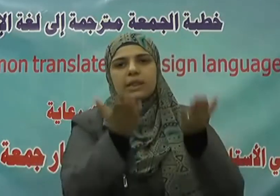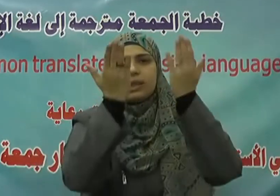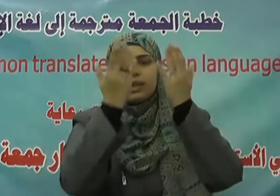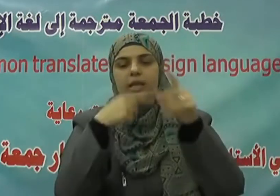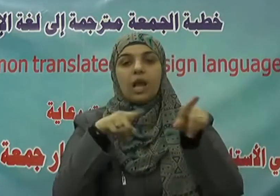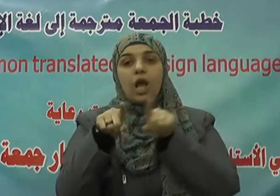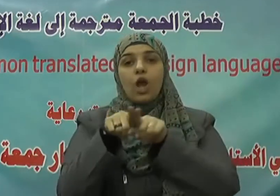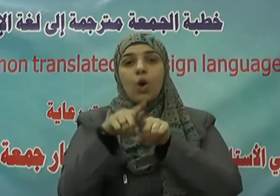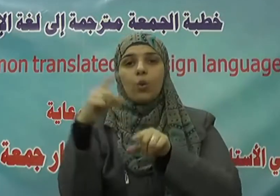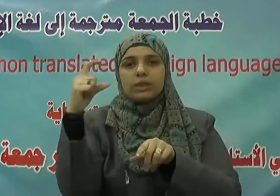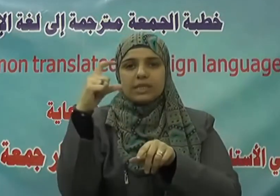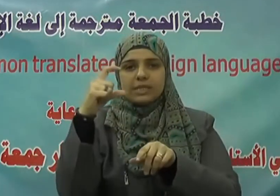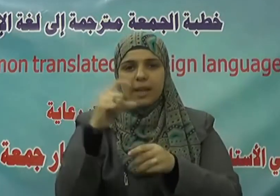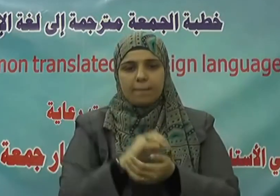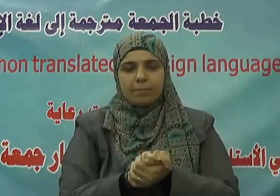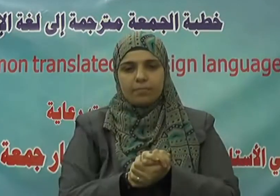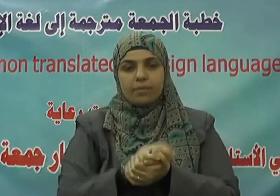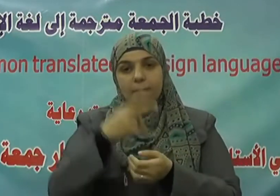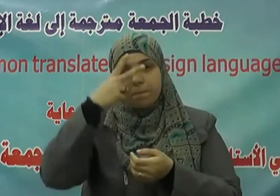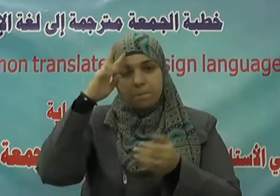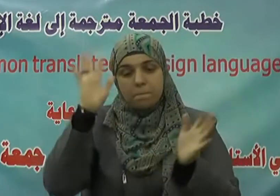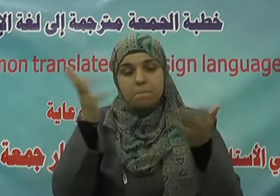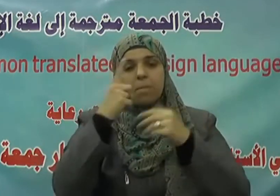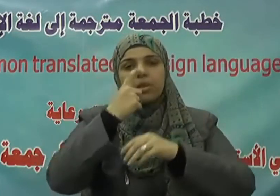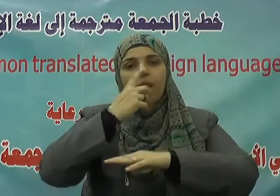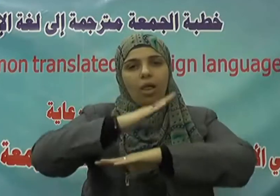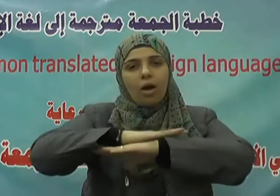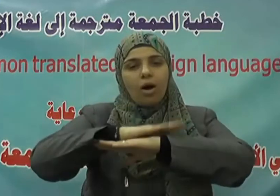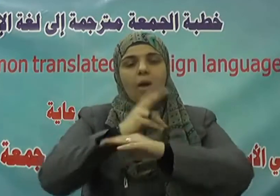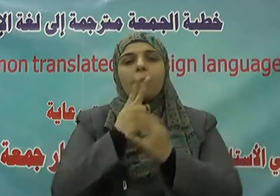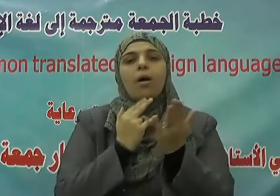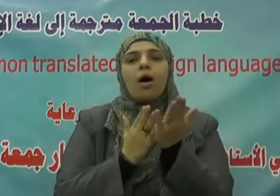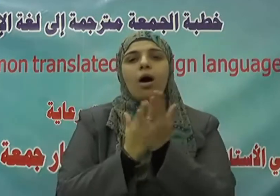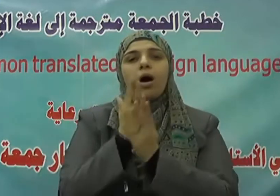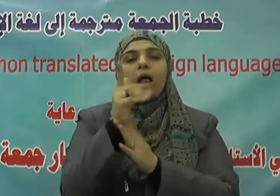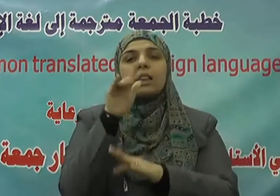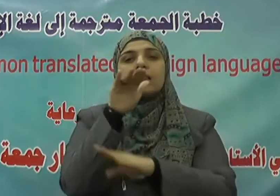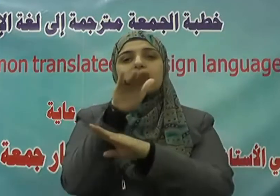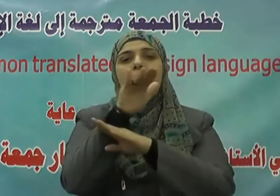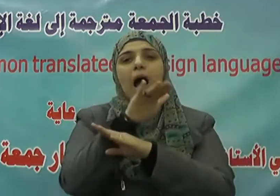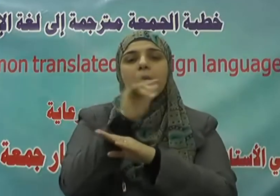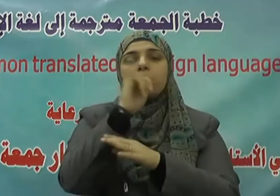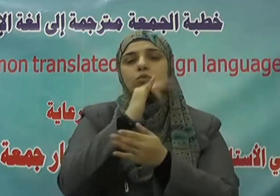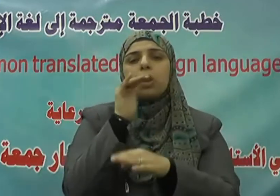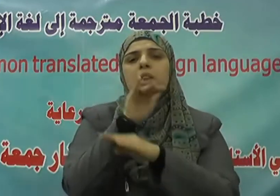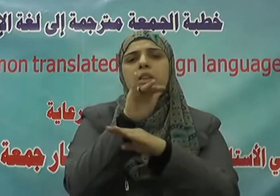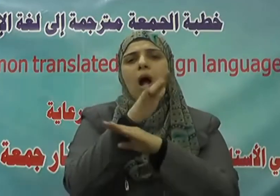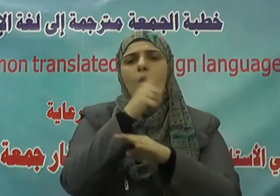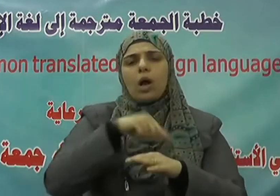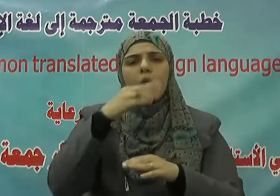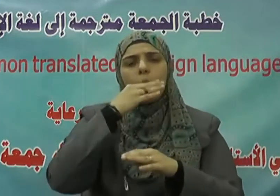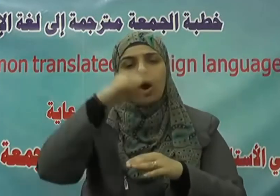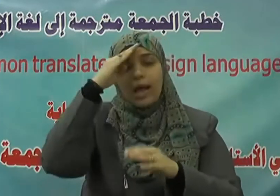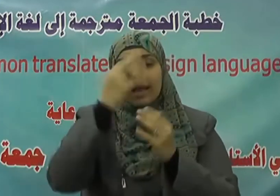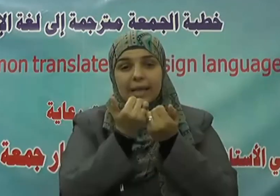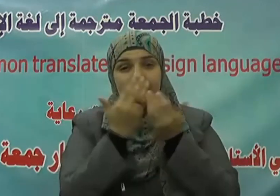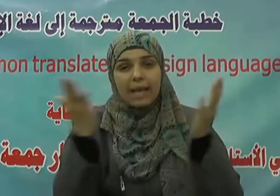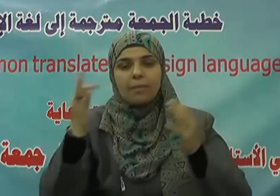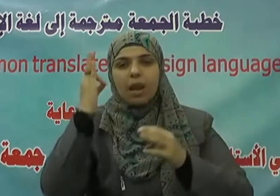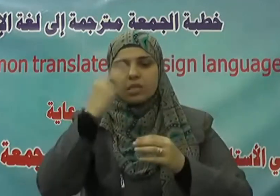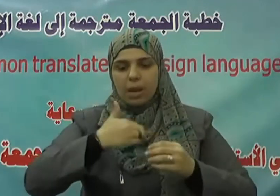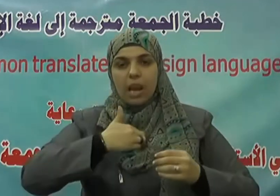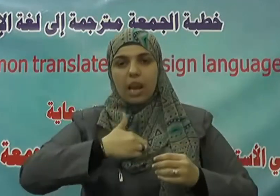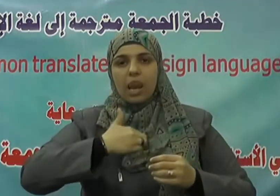ومن القيم الأخلاقية التي دعا إليها القرآن الكريم ضبط النفس